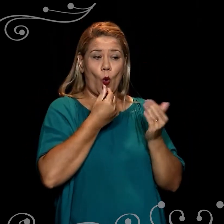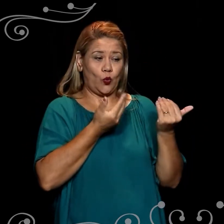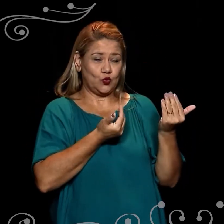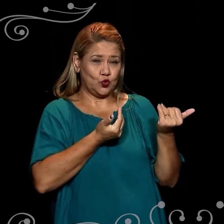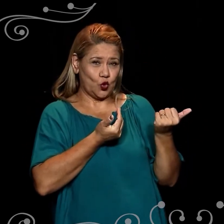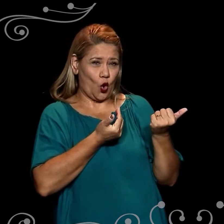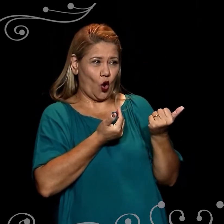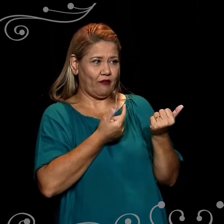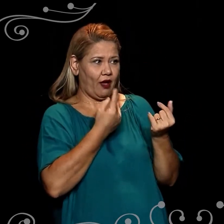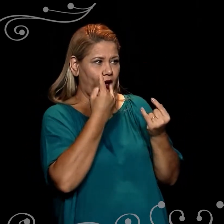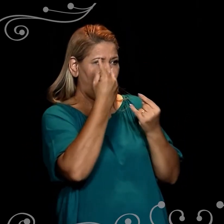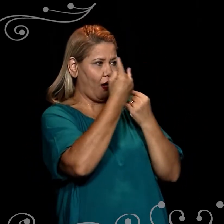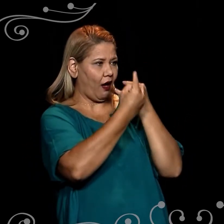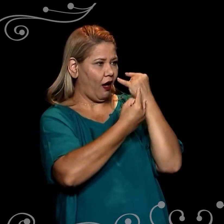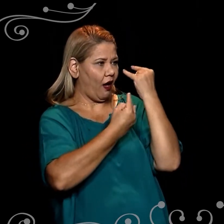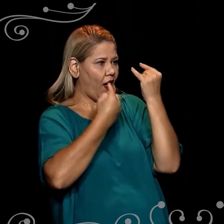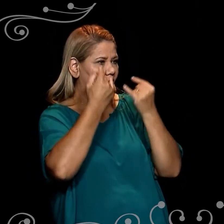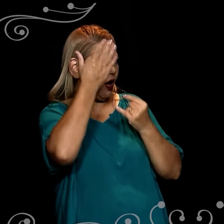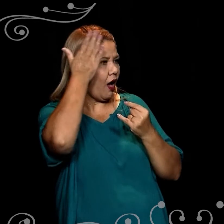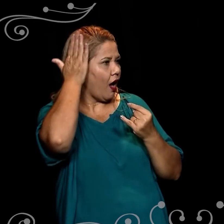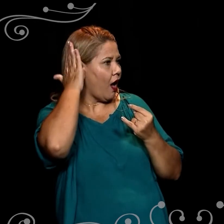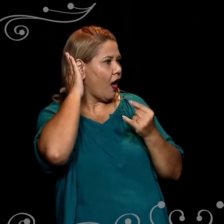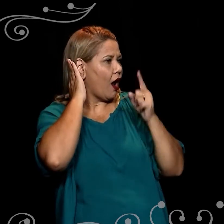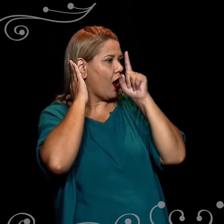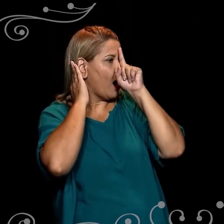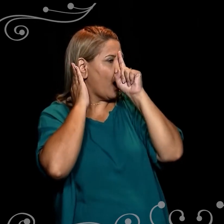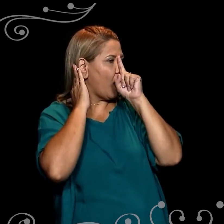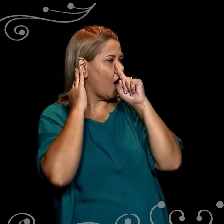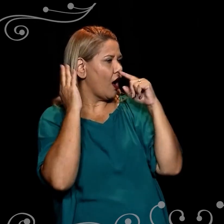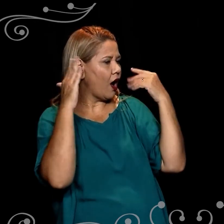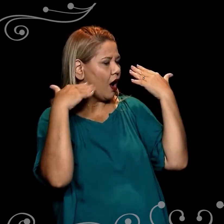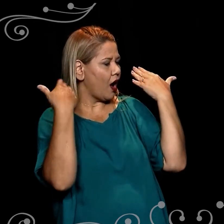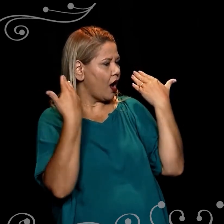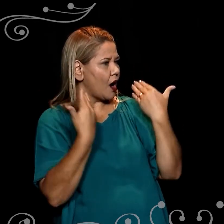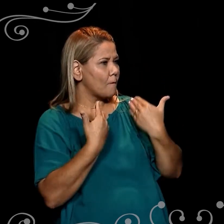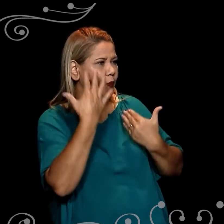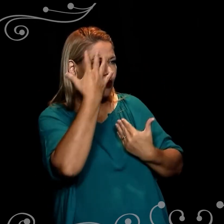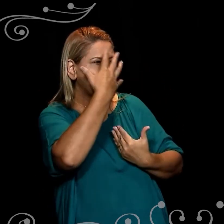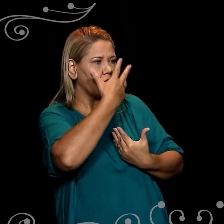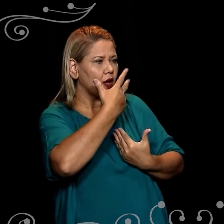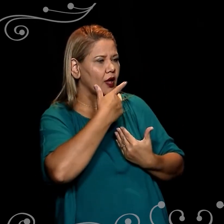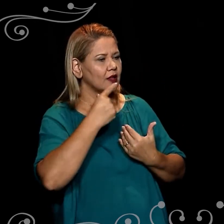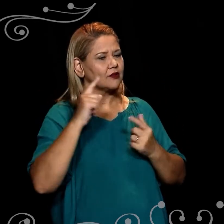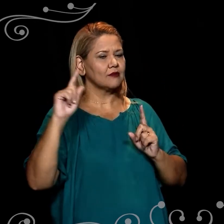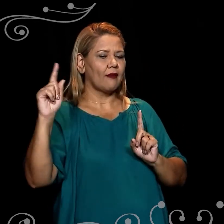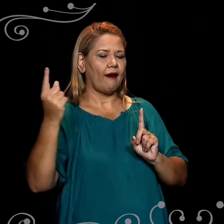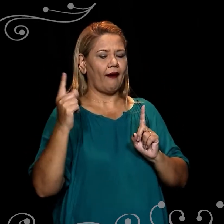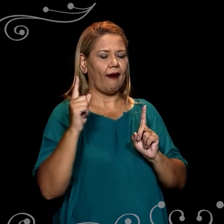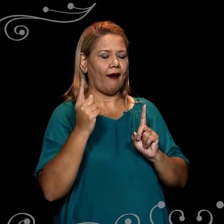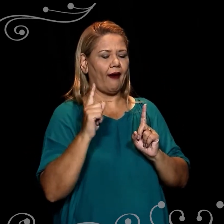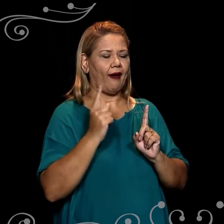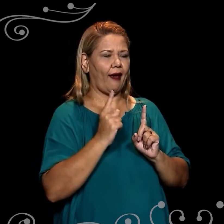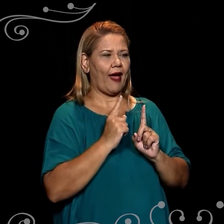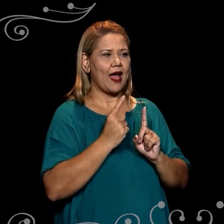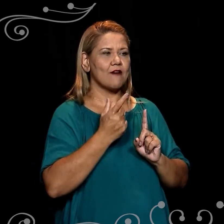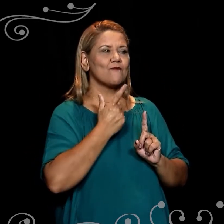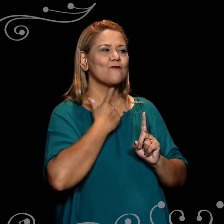eram dourados como ouro, se aproximava devagarzinho com a intenção de roubar